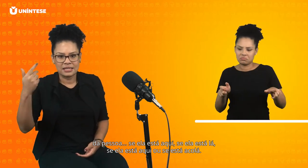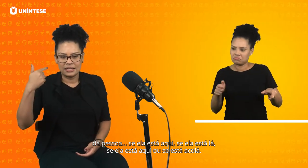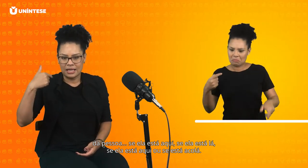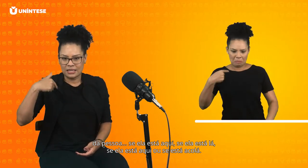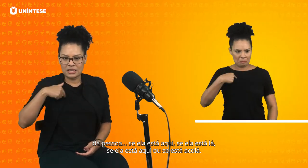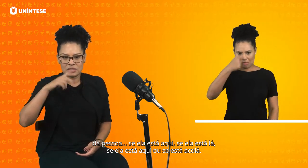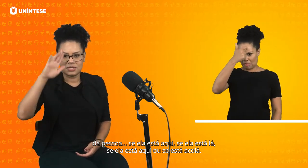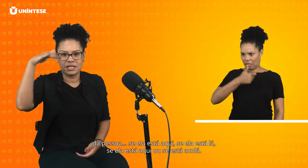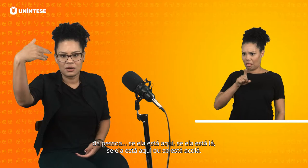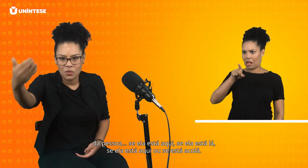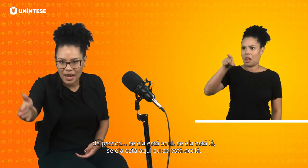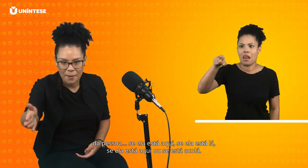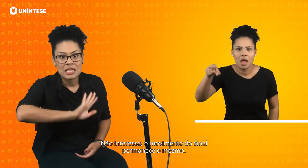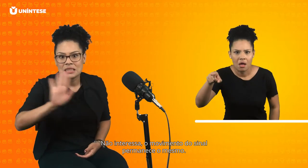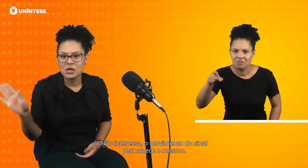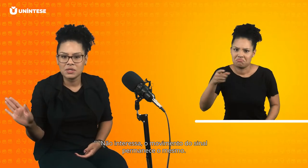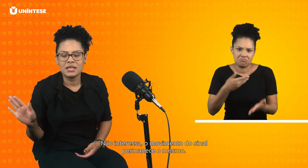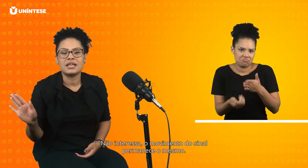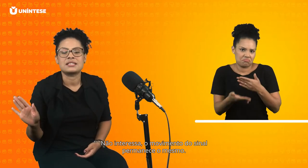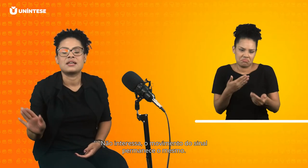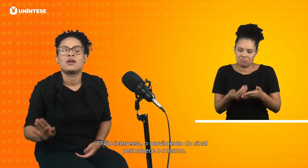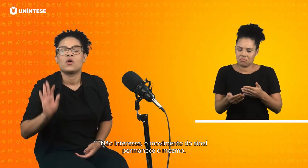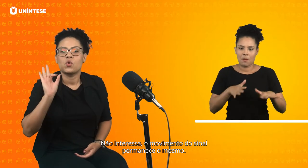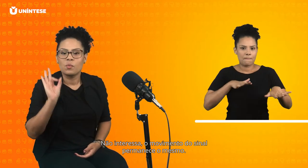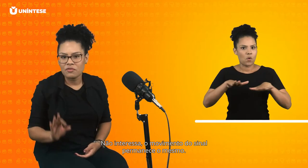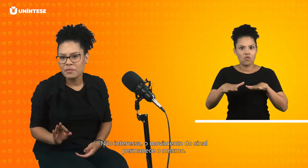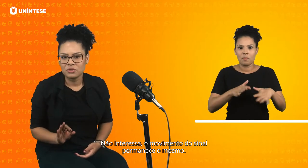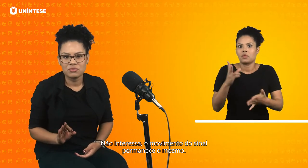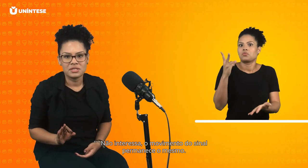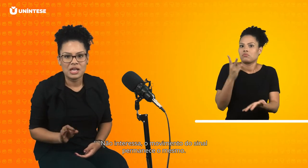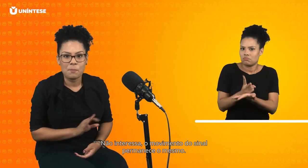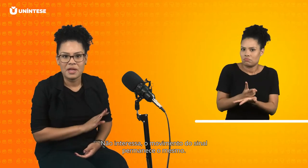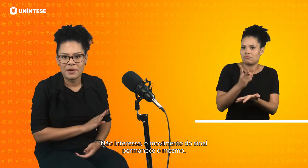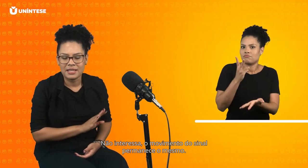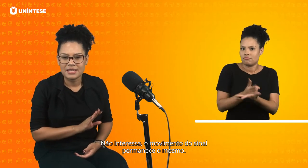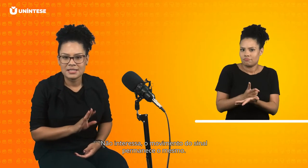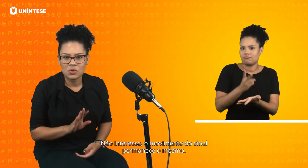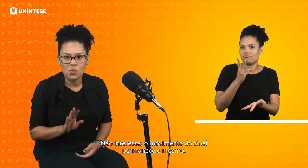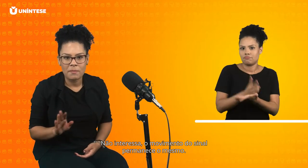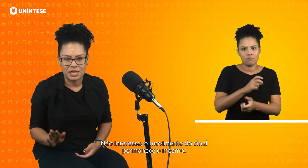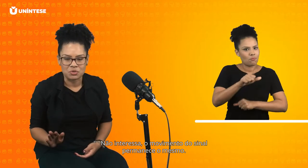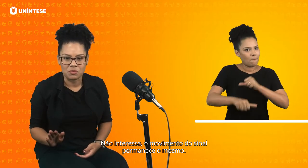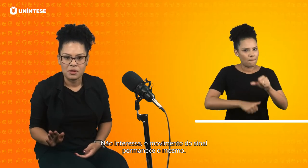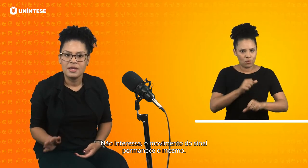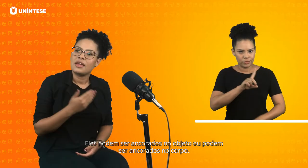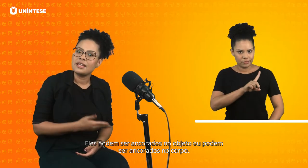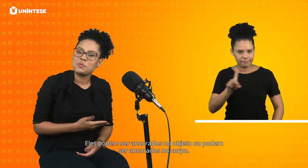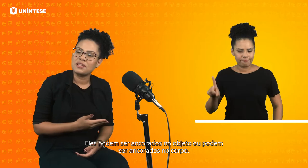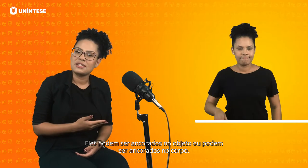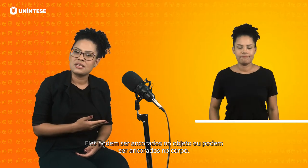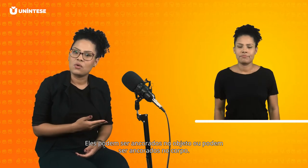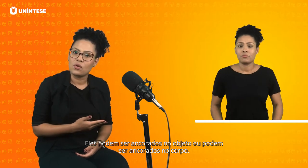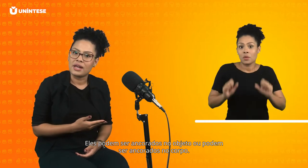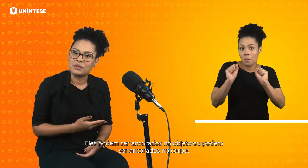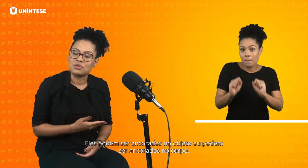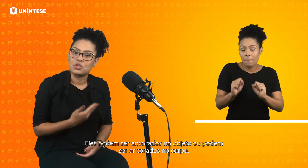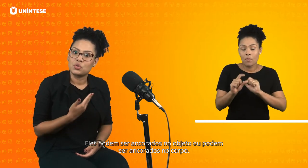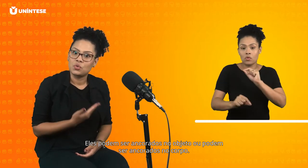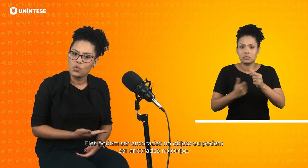ela está aqui, se ela acolá. Não interessa. O movimento do sinal permanece o mesmo. Eles podem ser ancorados no